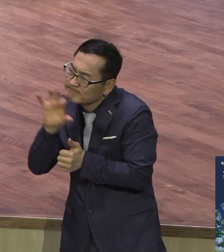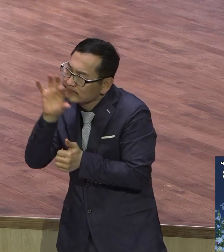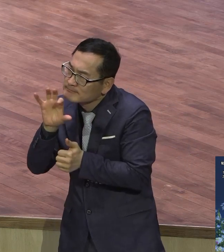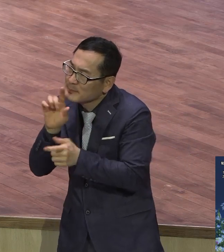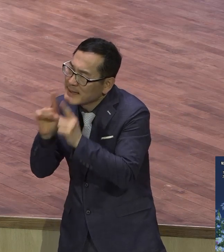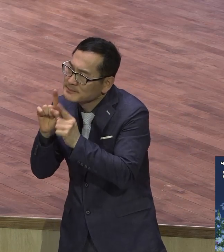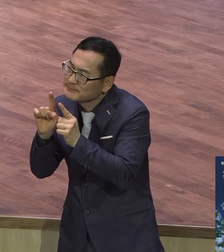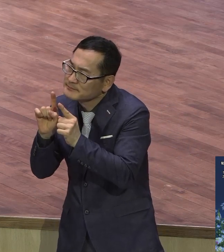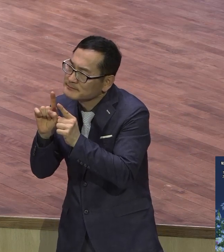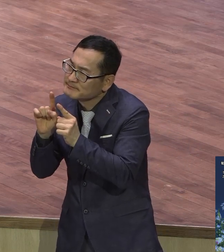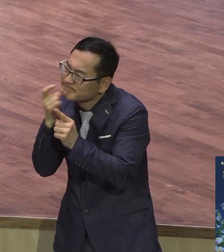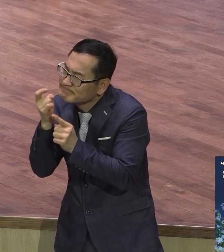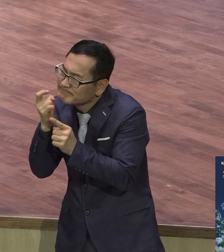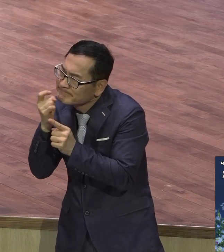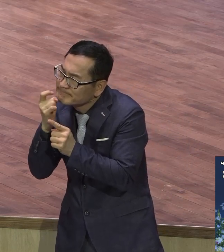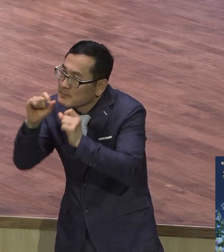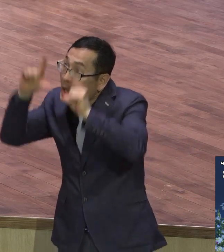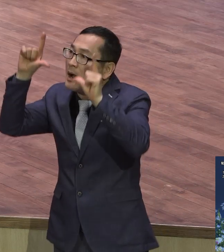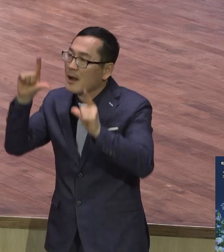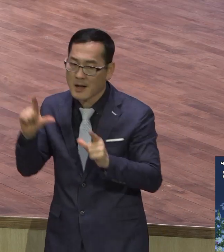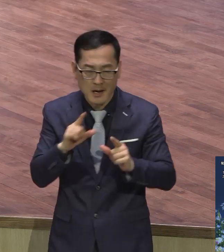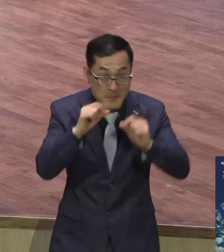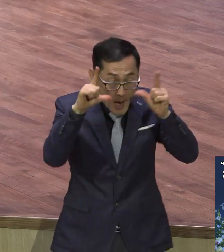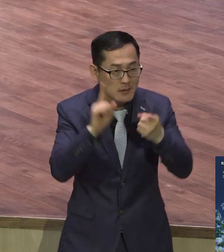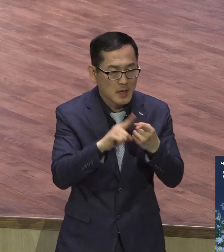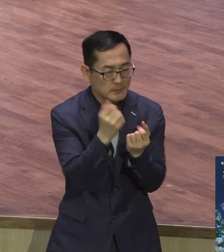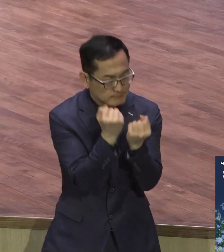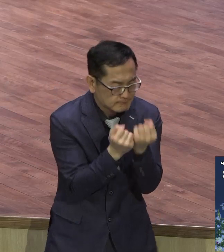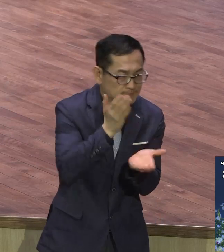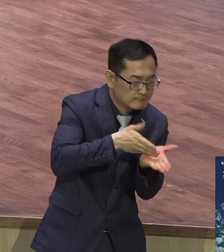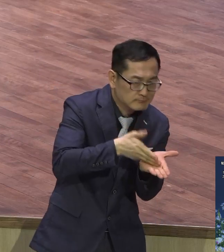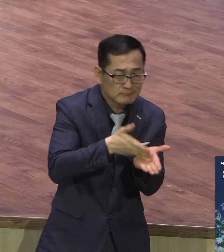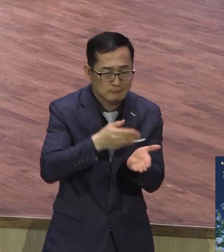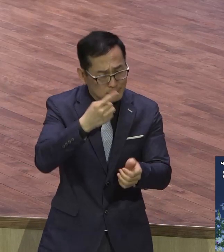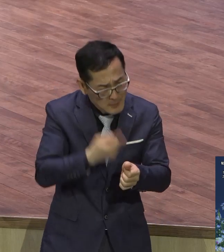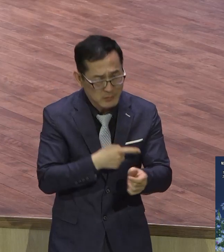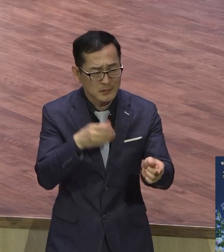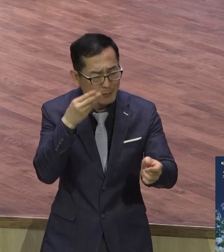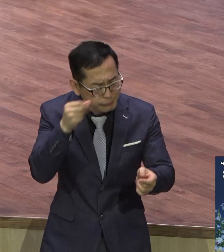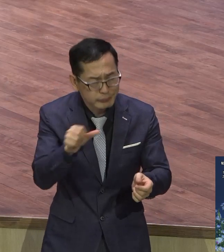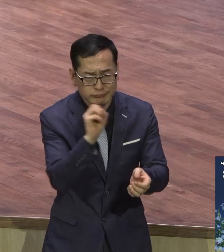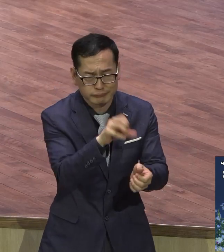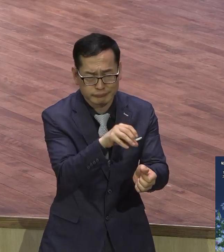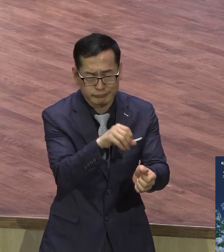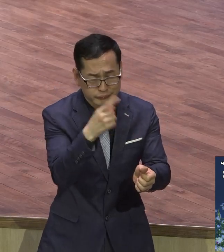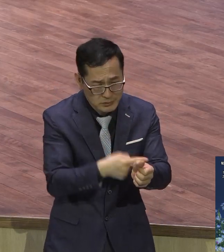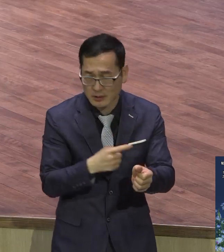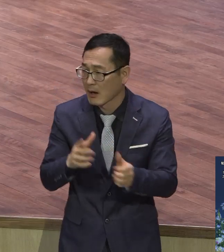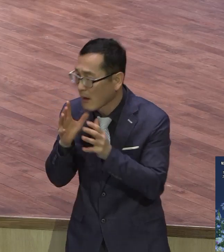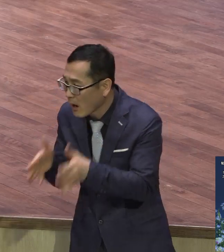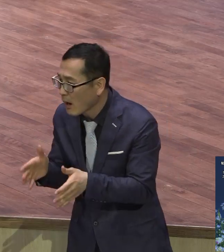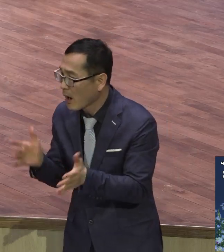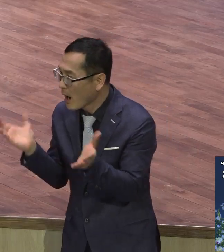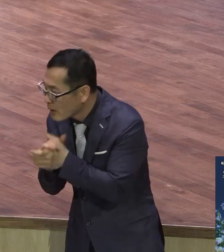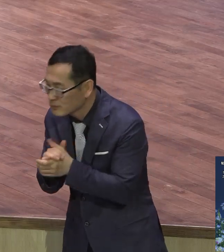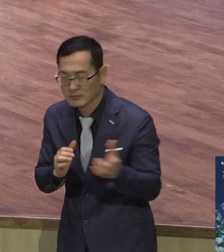교회 다닌다. 나는 뭐 어릴 때부터 뭐 어쩌고 예수님이 그럴 사실을 아냐